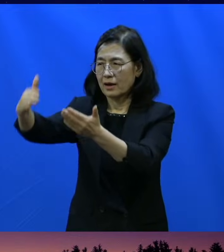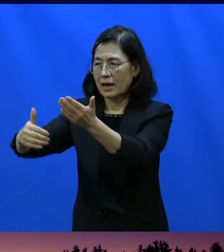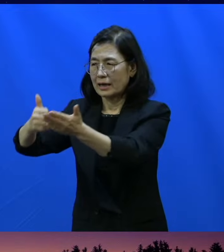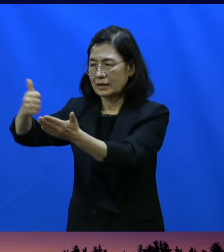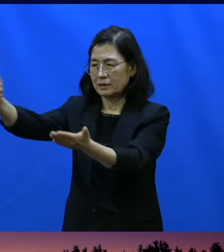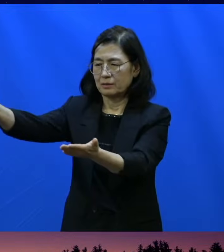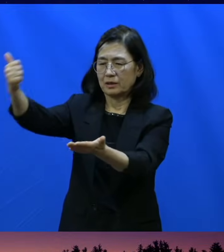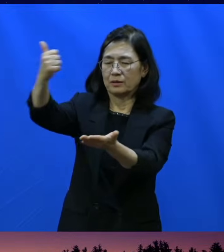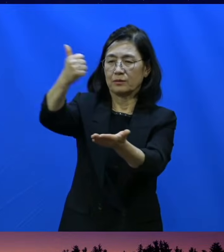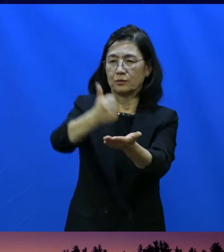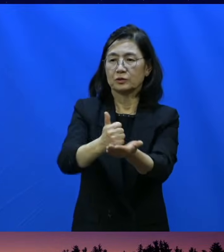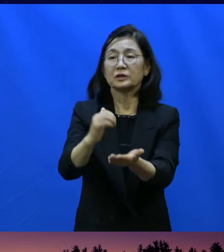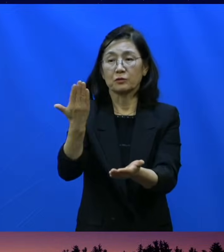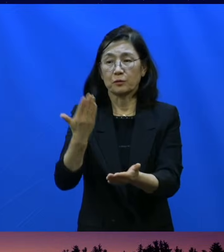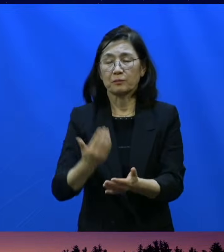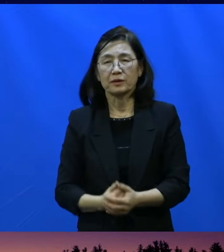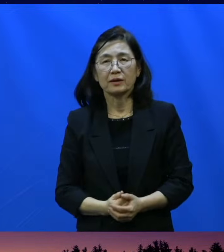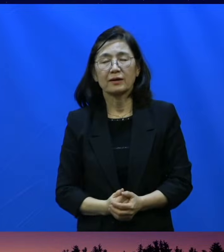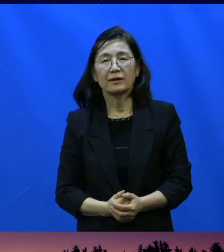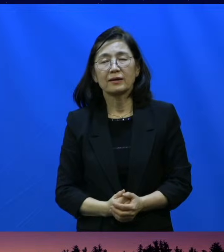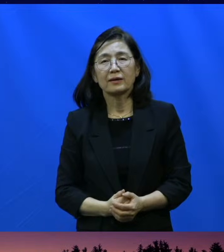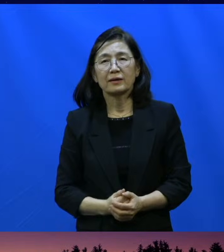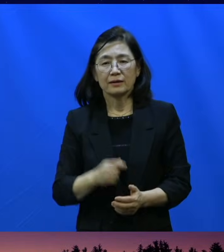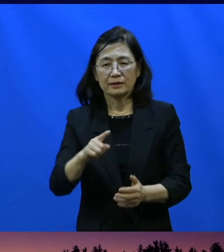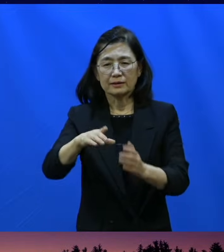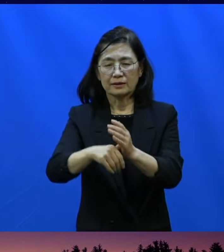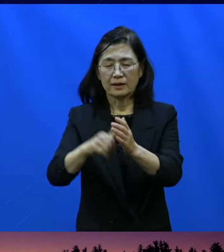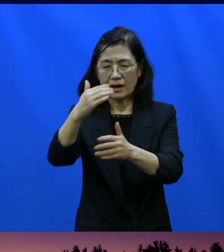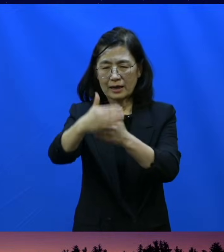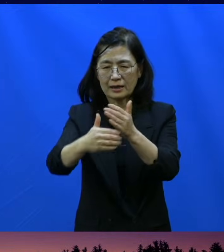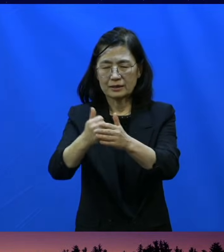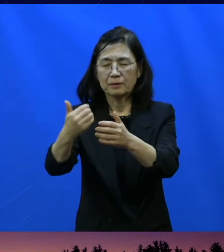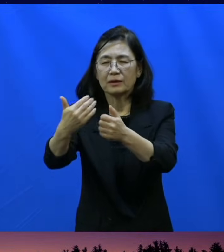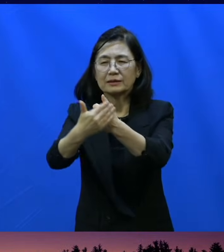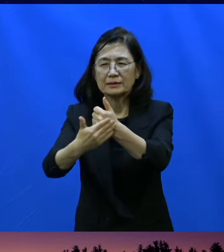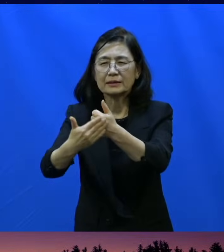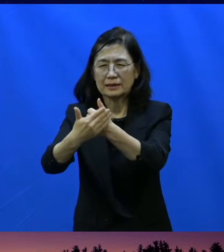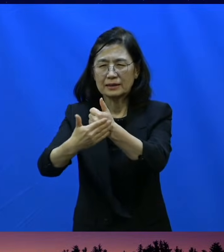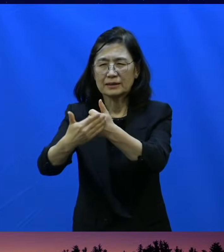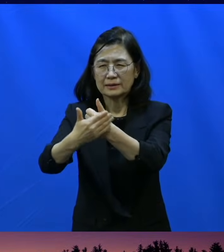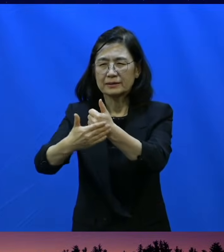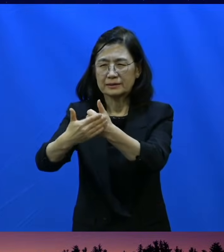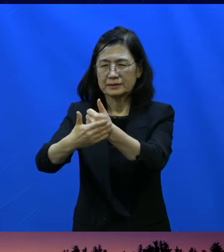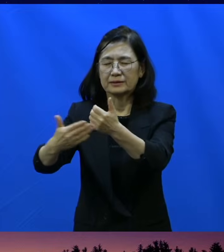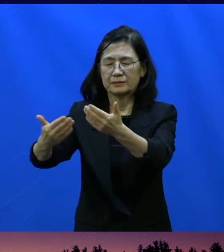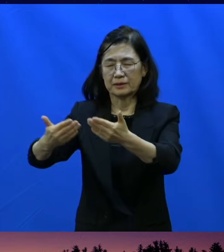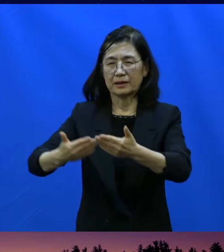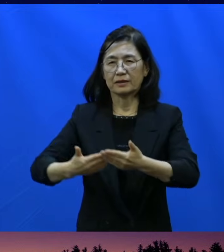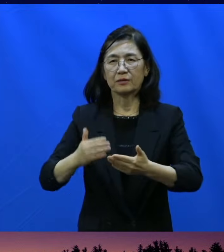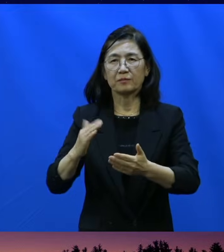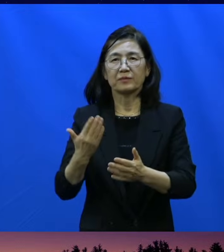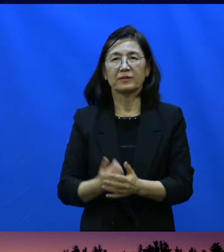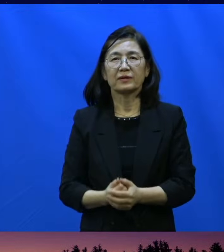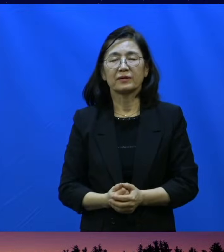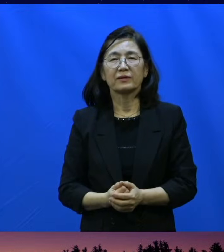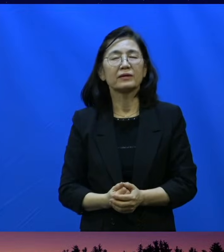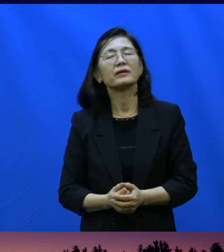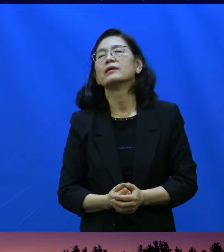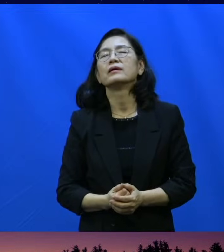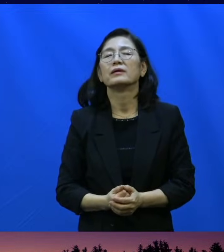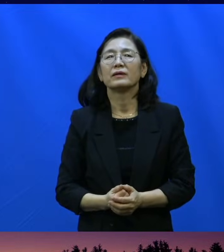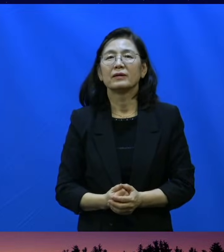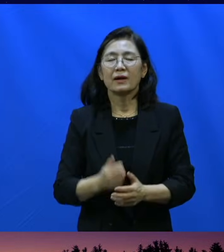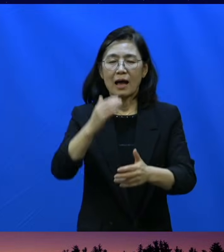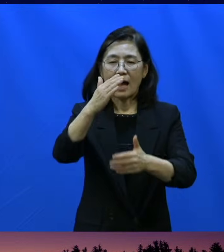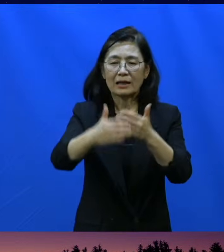그래서 하나님의 은혜가 그때 임하는 거예요. 그래서 아무리 망가져도 하나님은 멋진 결론을 맺게 하시는